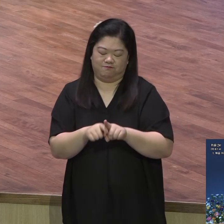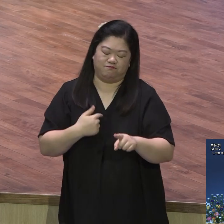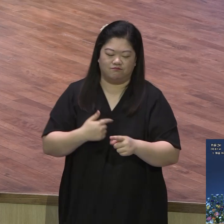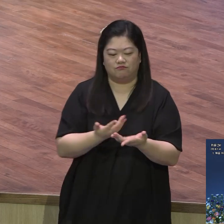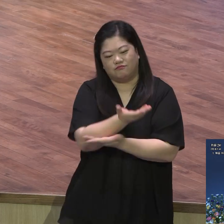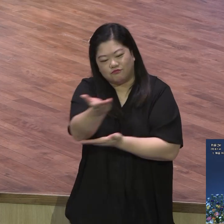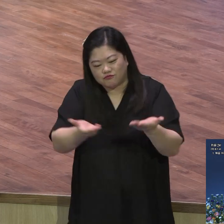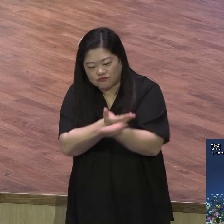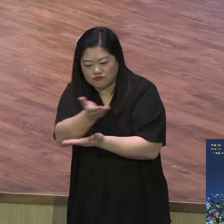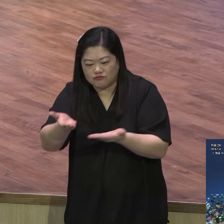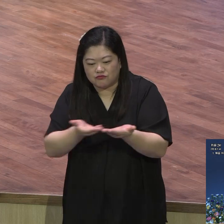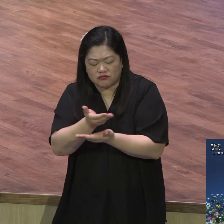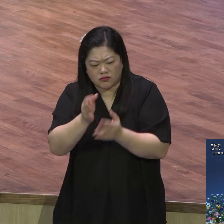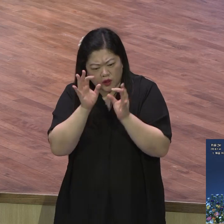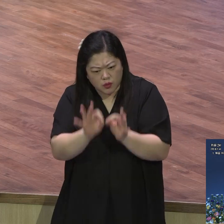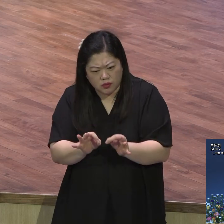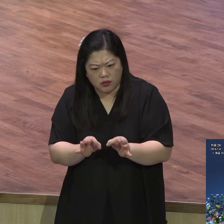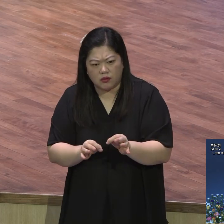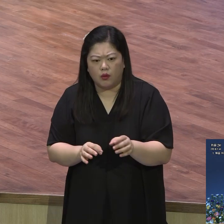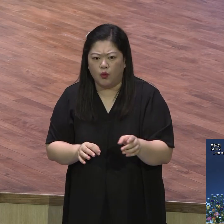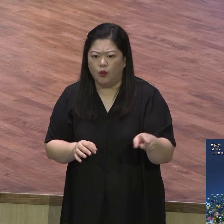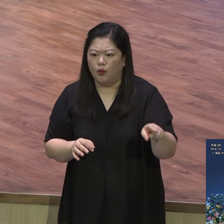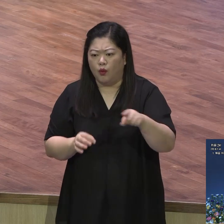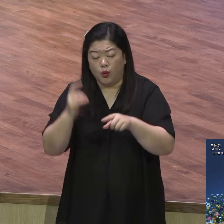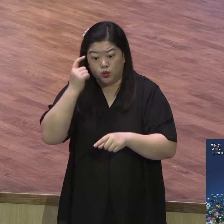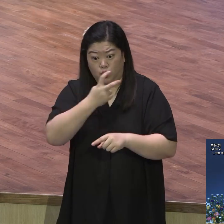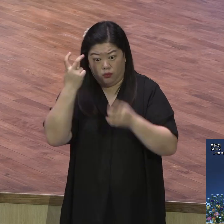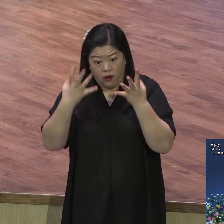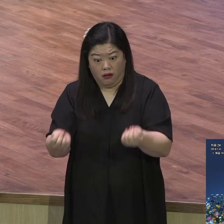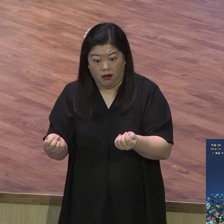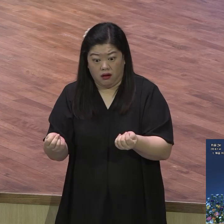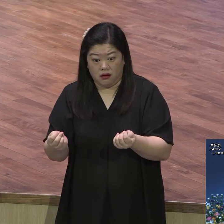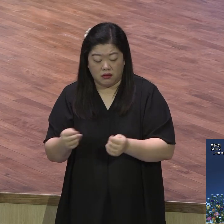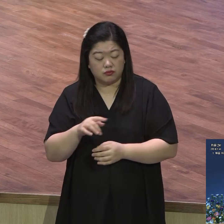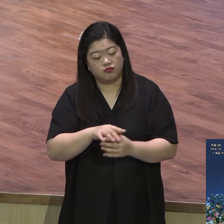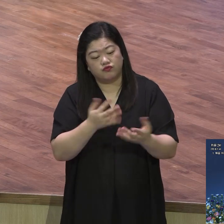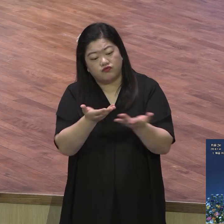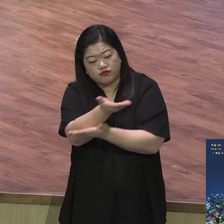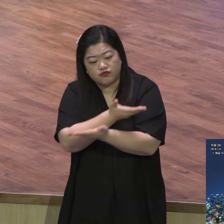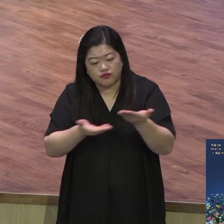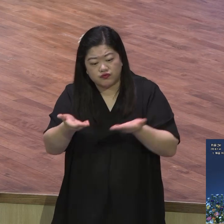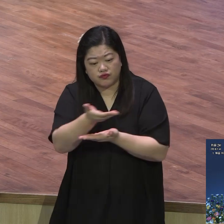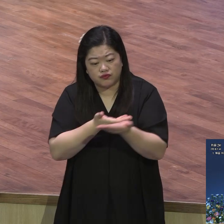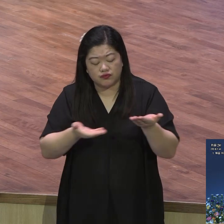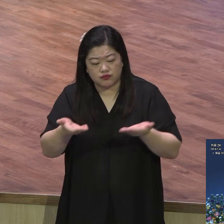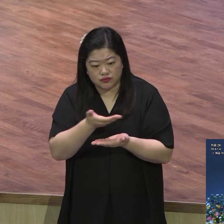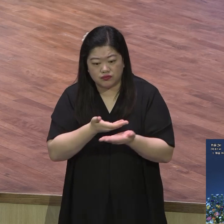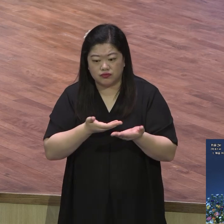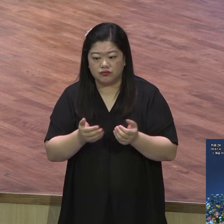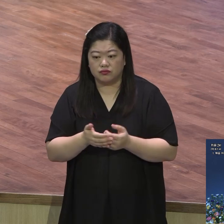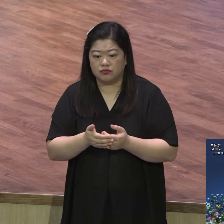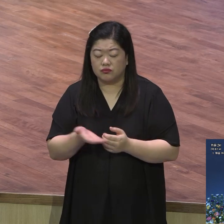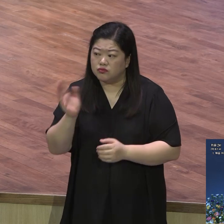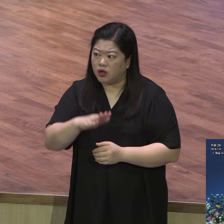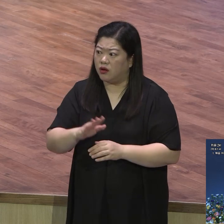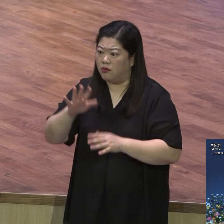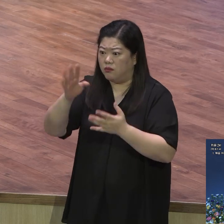그 상당히 똑똑한 사람 배운 사람 많고요. 똑똑한 사람 많은데 너무너무 좀만 그들과 한 벅에 사는 모습